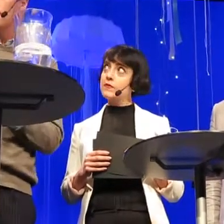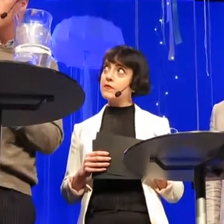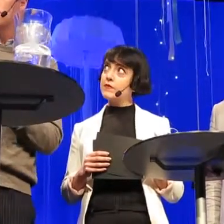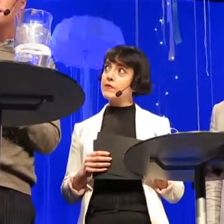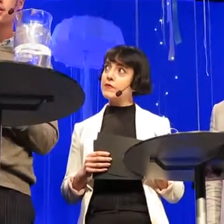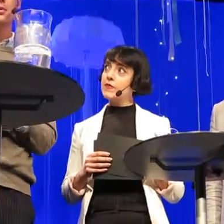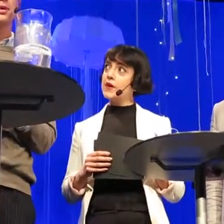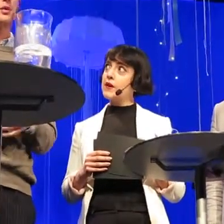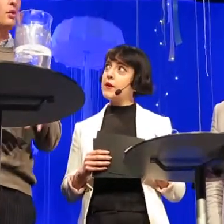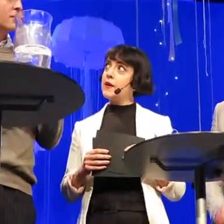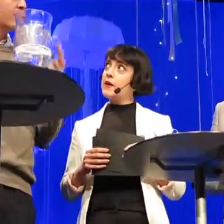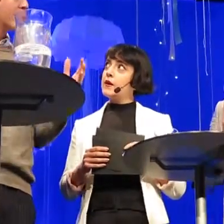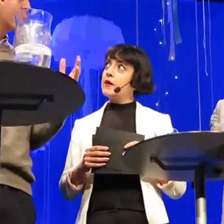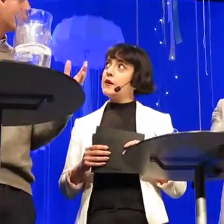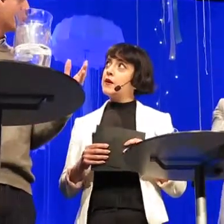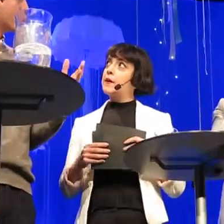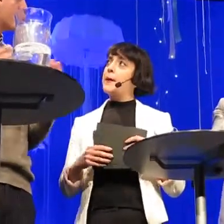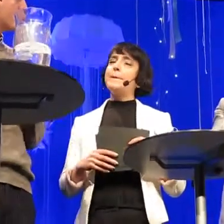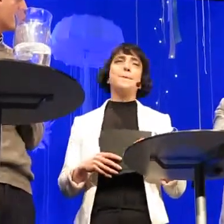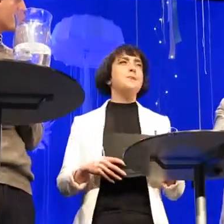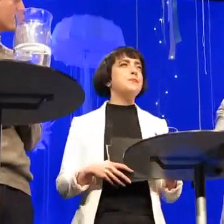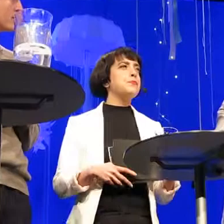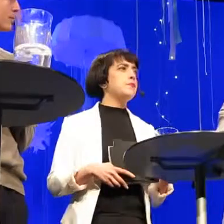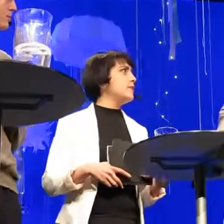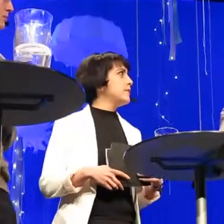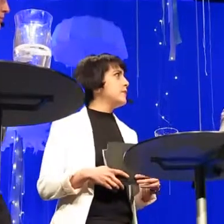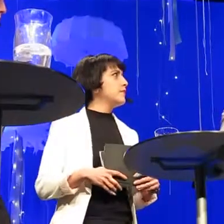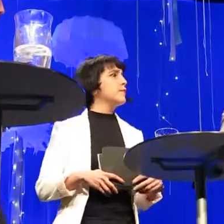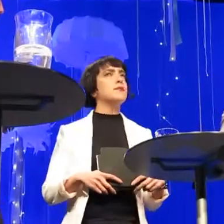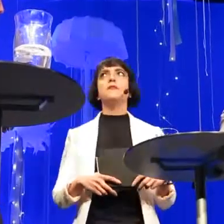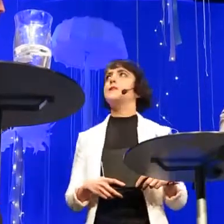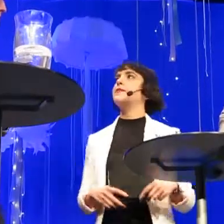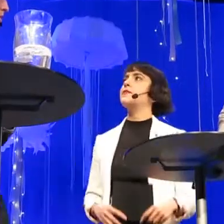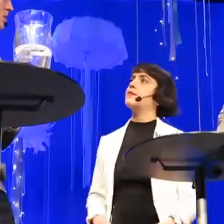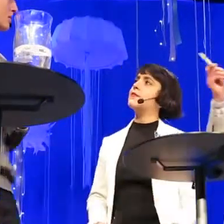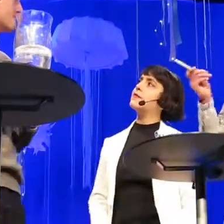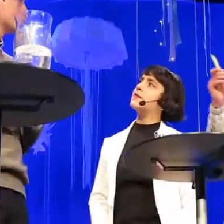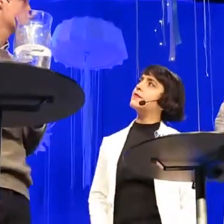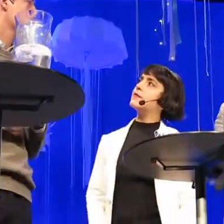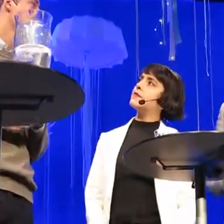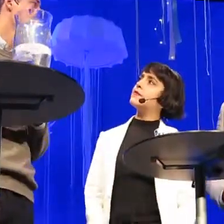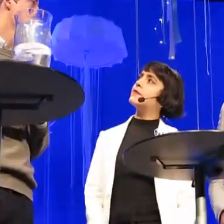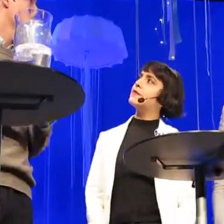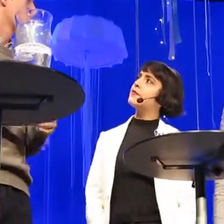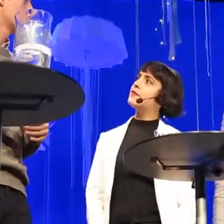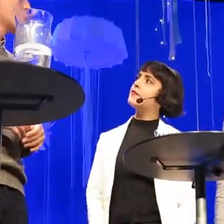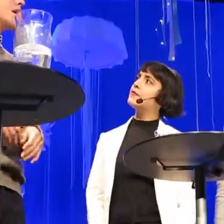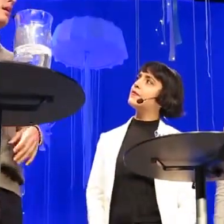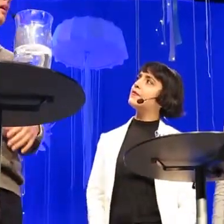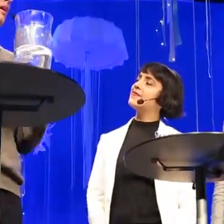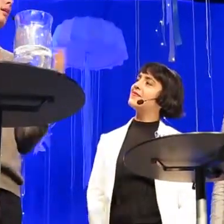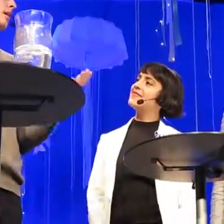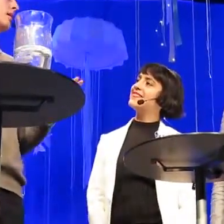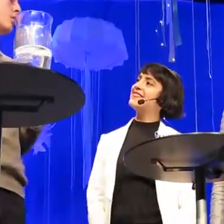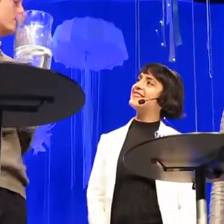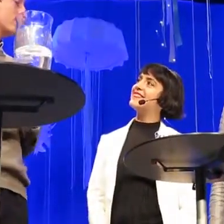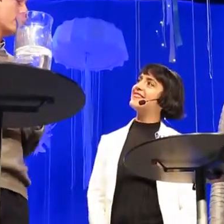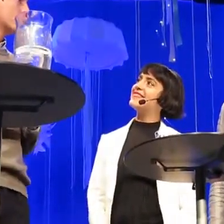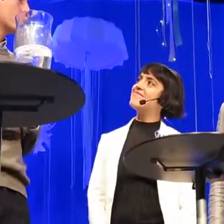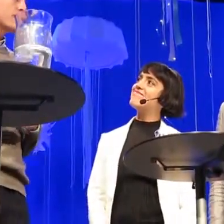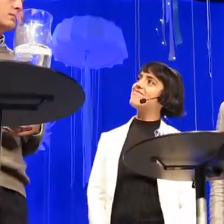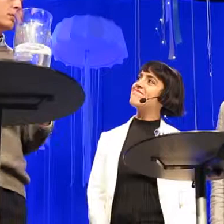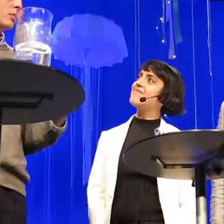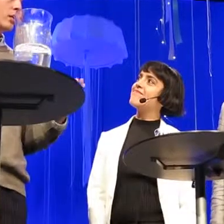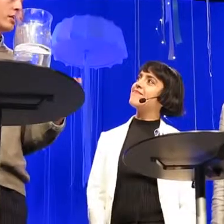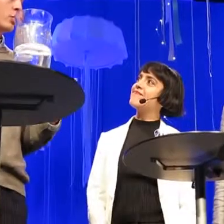inte. Men det kanske vi kan samarbeta och liksom bredda det. Var det ja till Primras förslag? Var det ja för kvotplikt? Någon